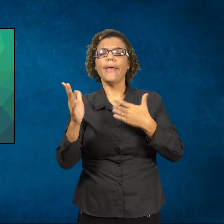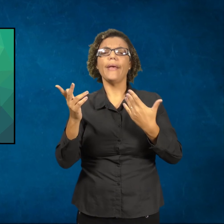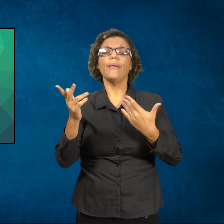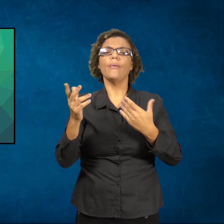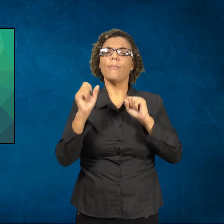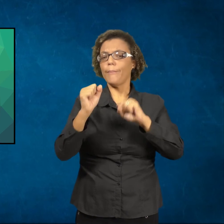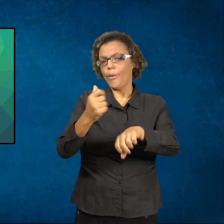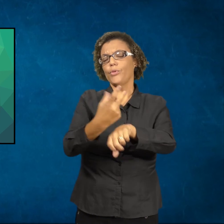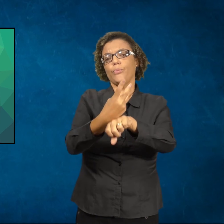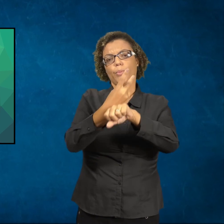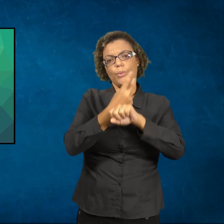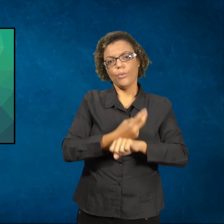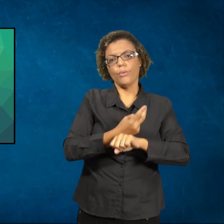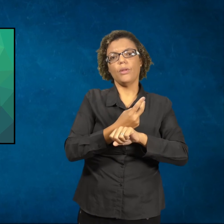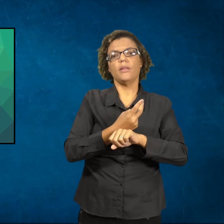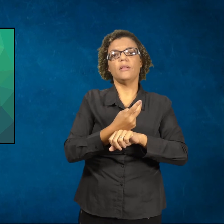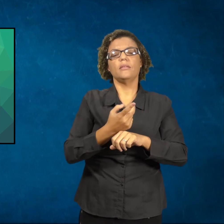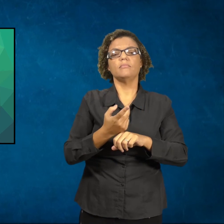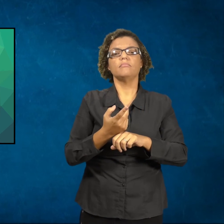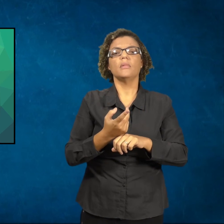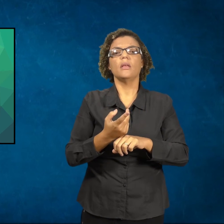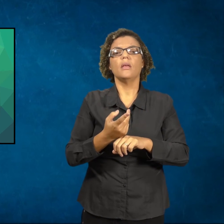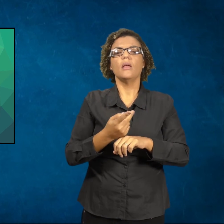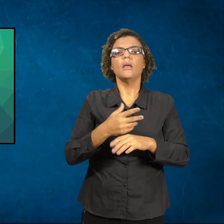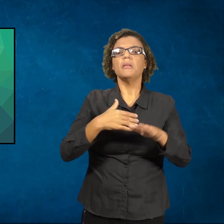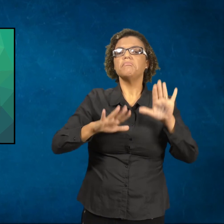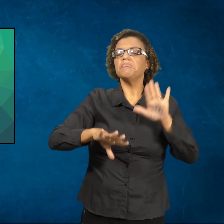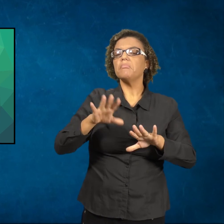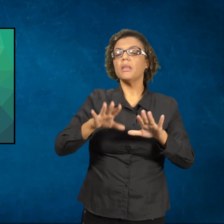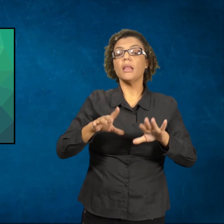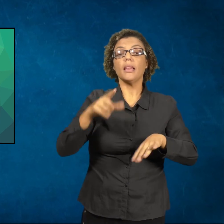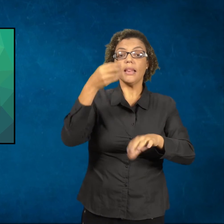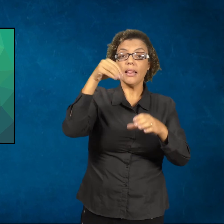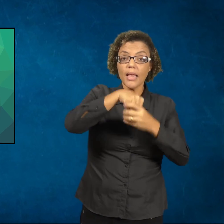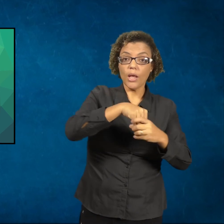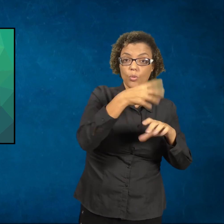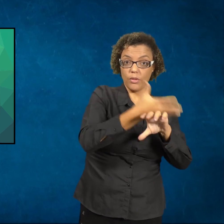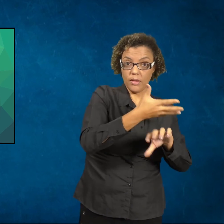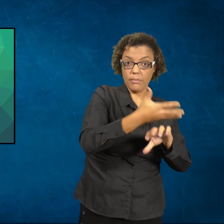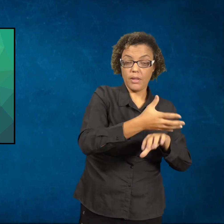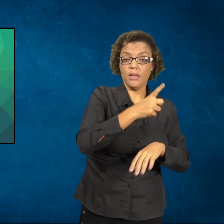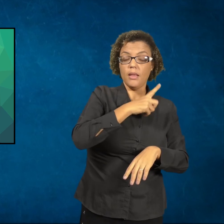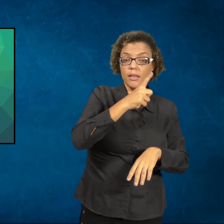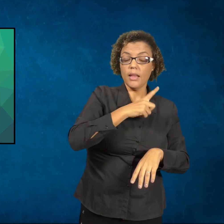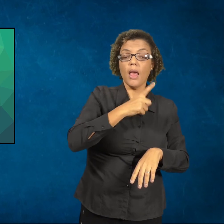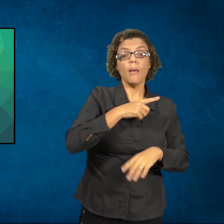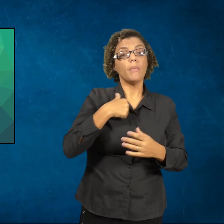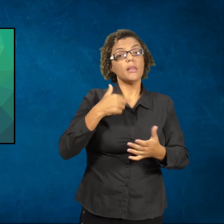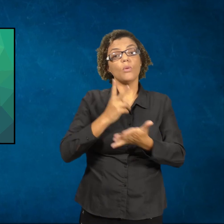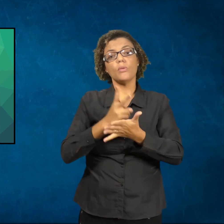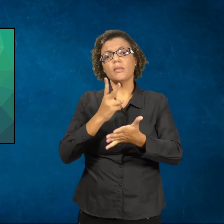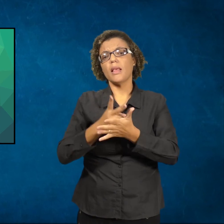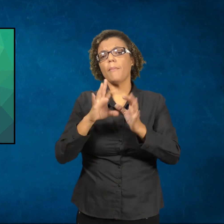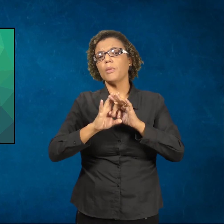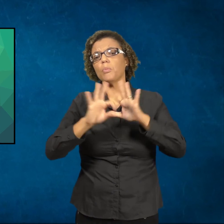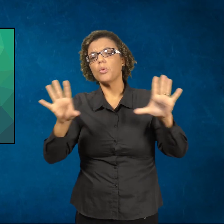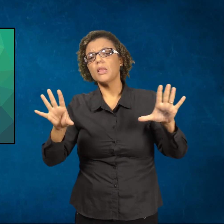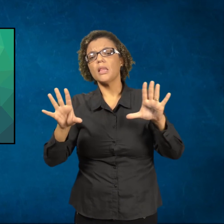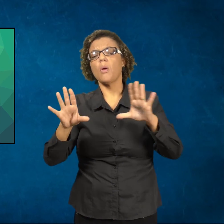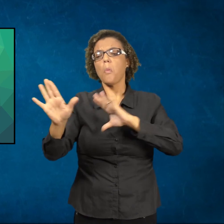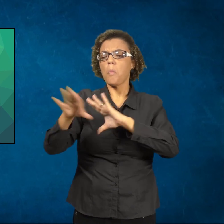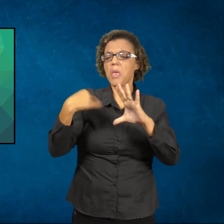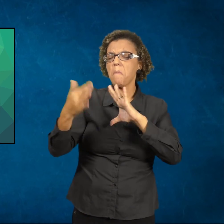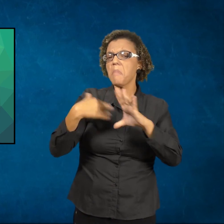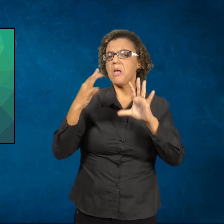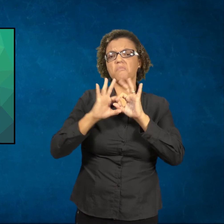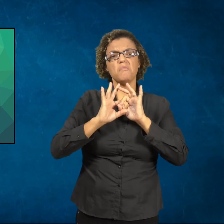então, independente, inclusive, da própria estrutura da disciplina, eu fico sempre à disposição, é um tema que eu gosto, que eu